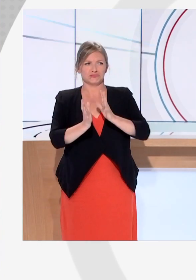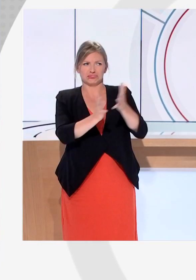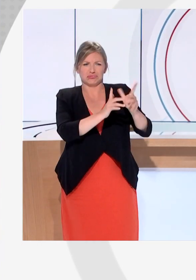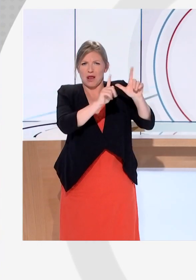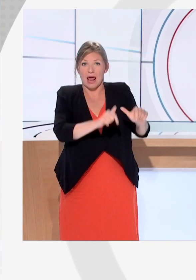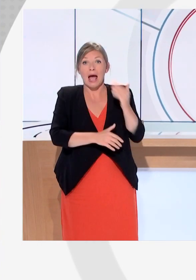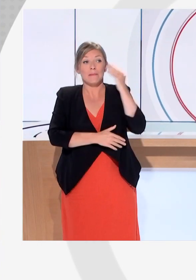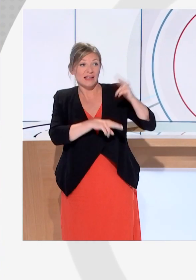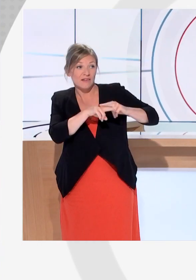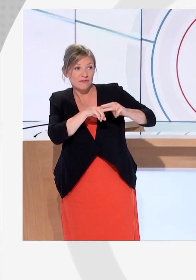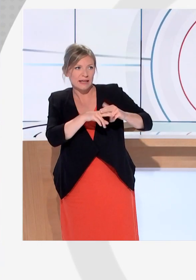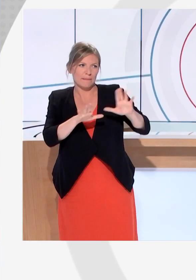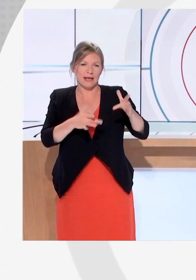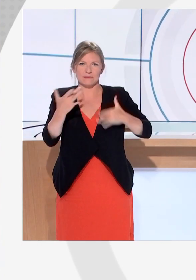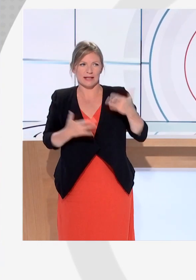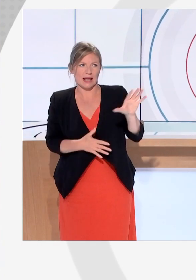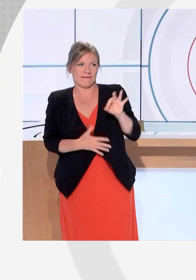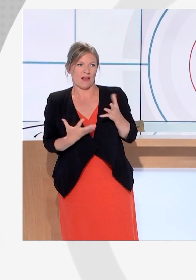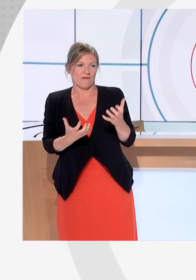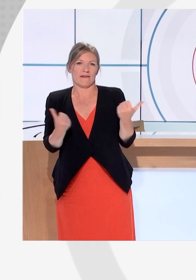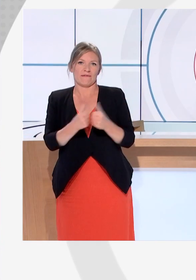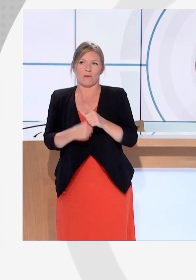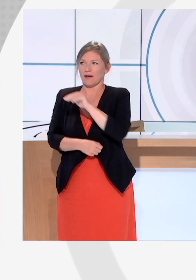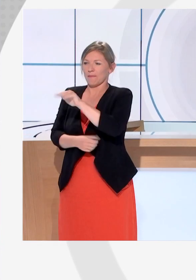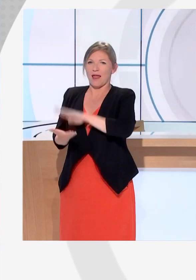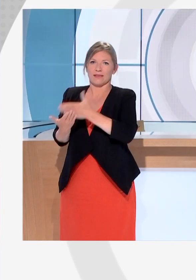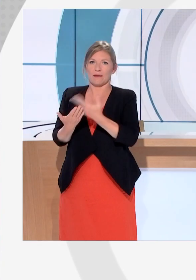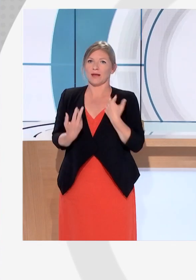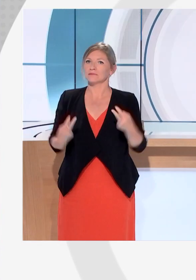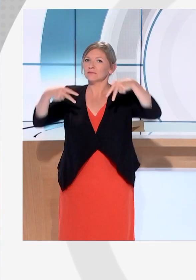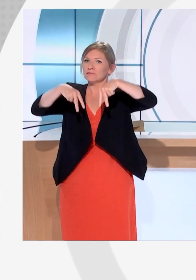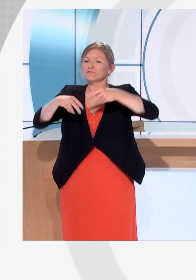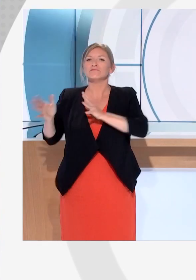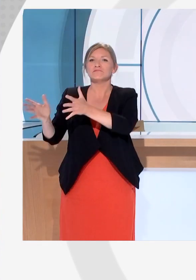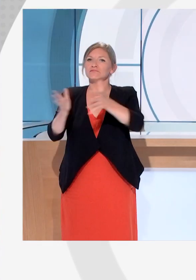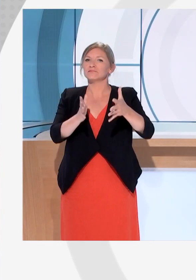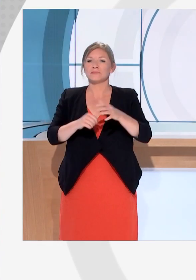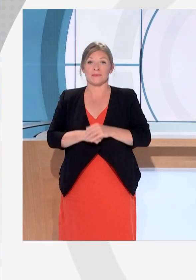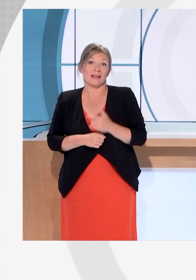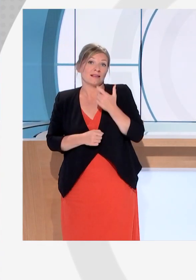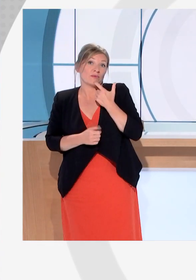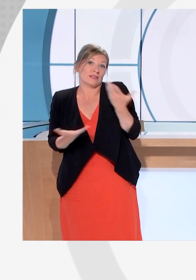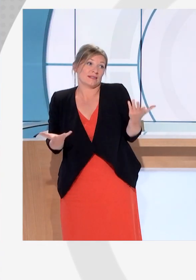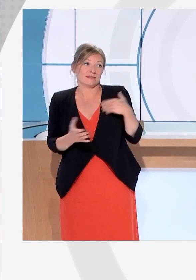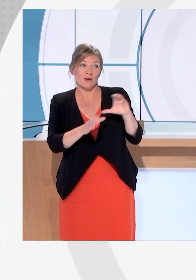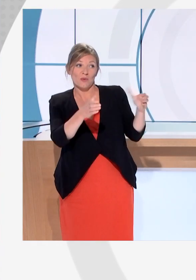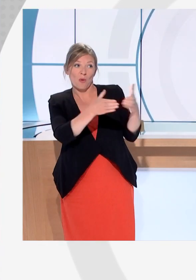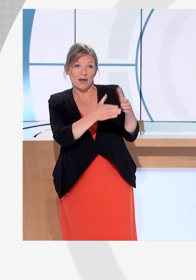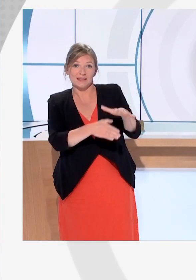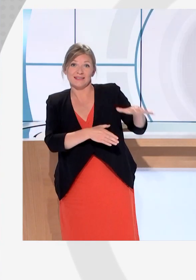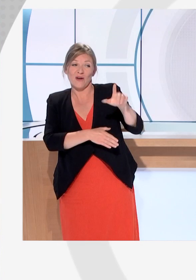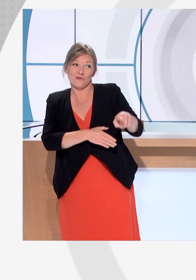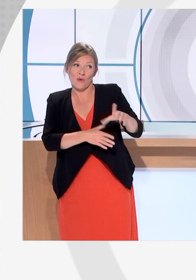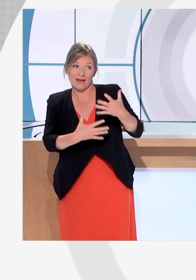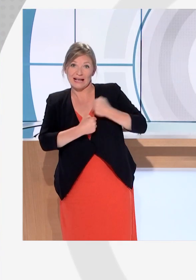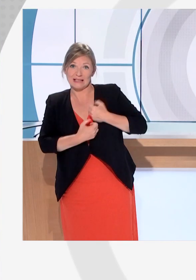s'il n'y a pas, mais qui nous plaît beaucoup, on va nous faire appel à un interprète qui sera au plateau. Donc ça demandera aussi des souplesses par rapport aux compagnies